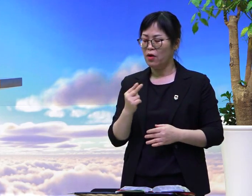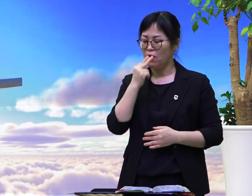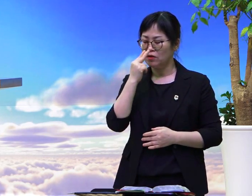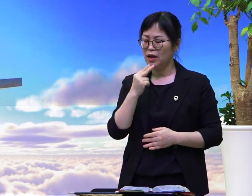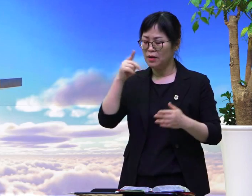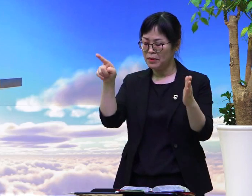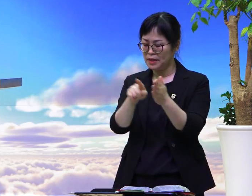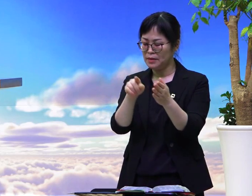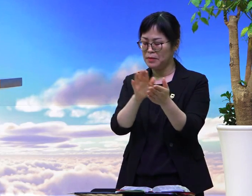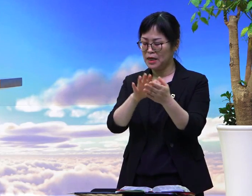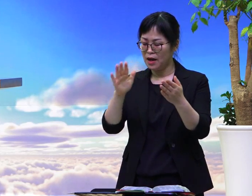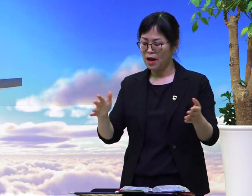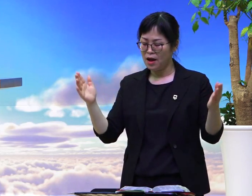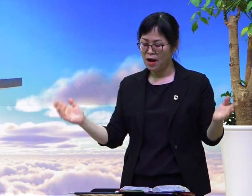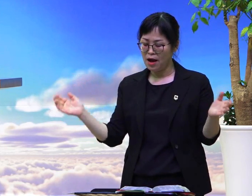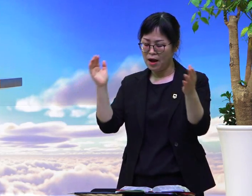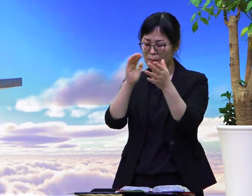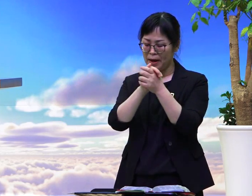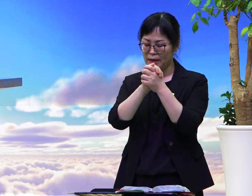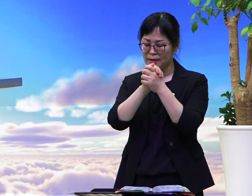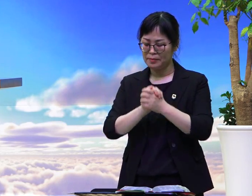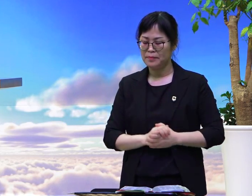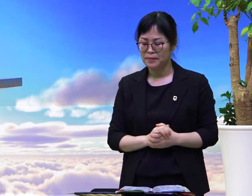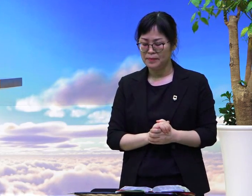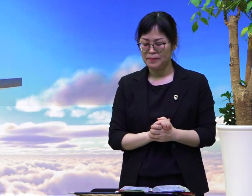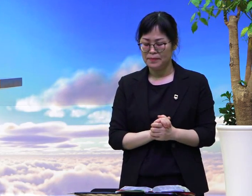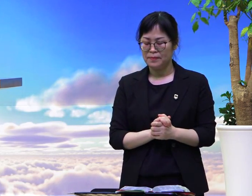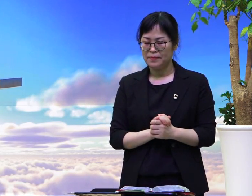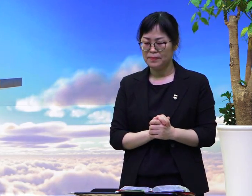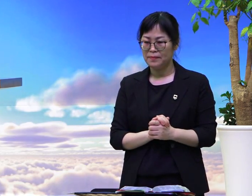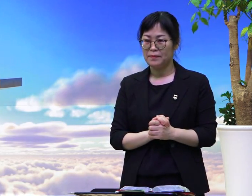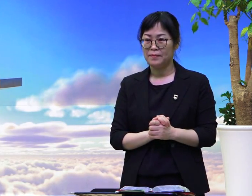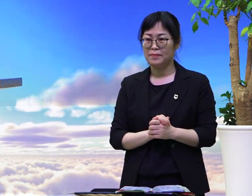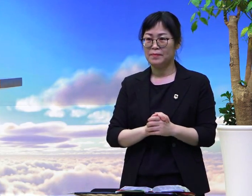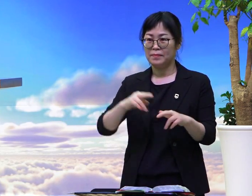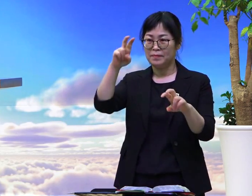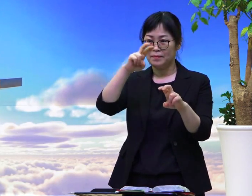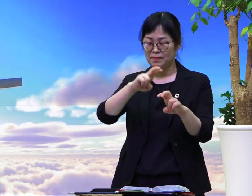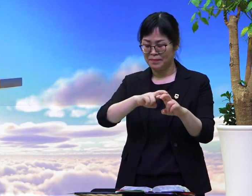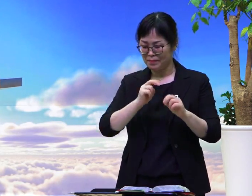부활과 영생을 믿습니다. 아멘.